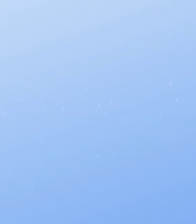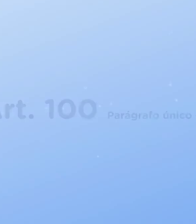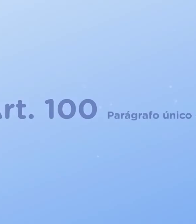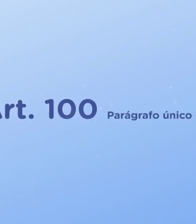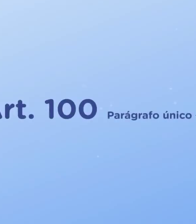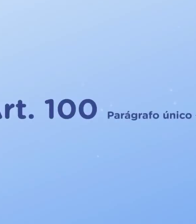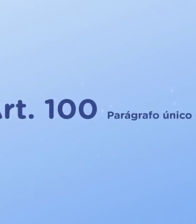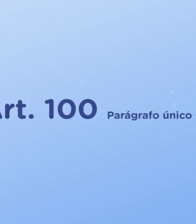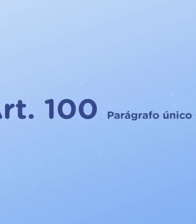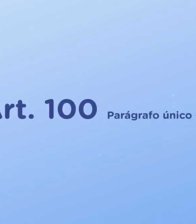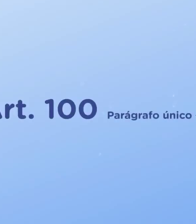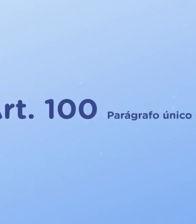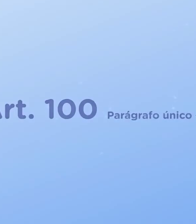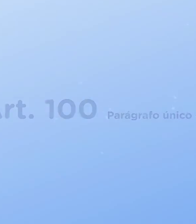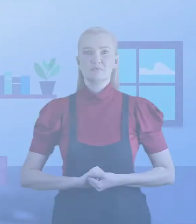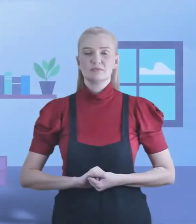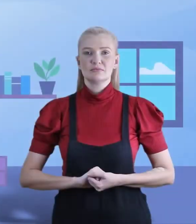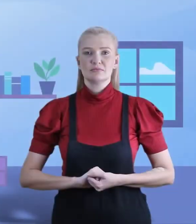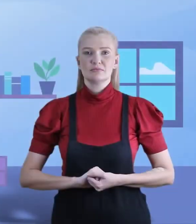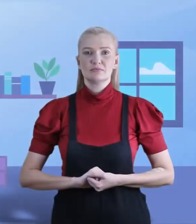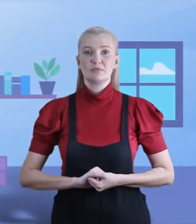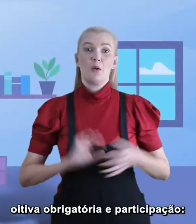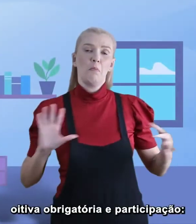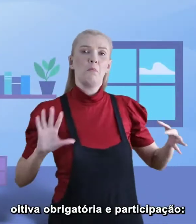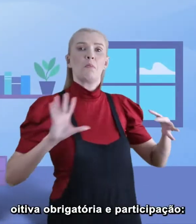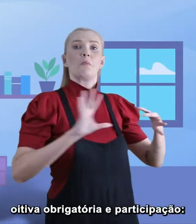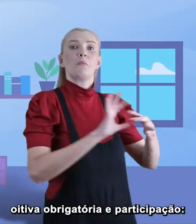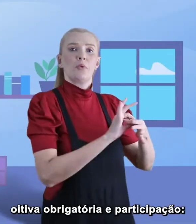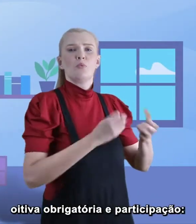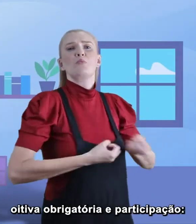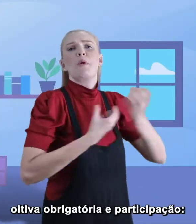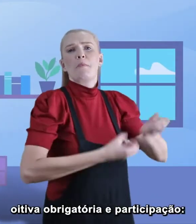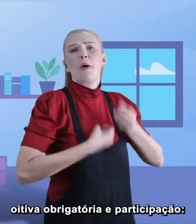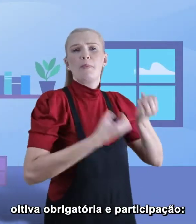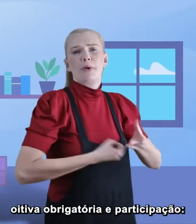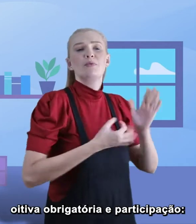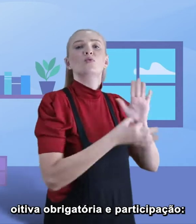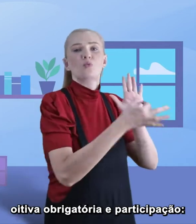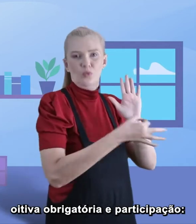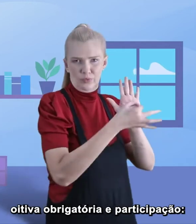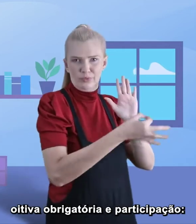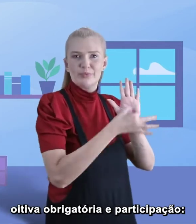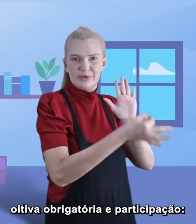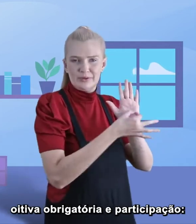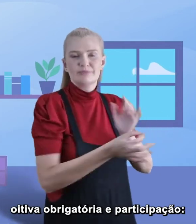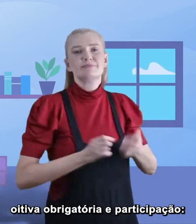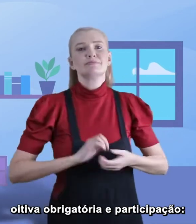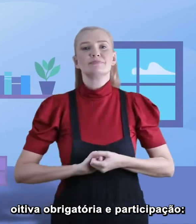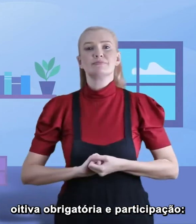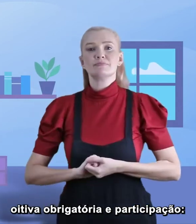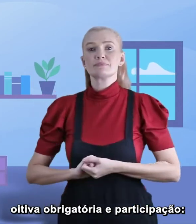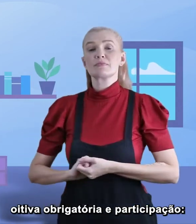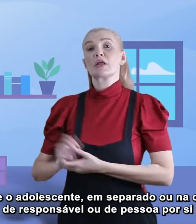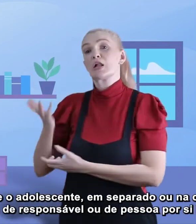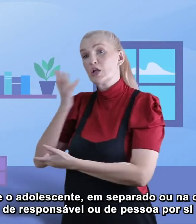Artigo 100, parágrafo único, inciso 12. Oitiva obrigatória e participação. A